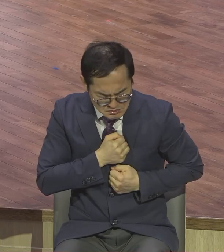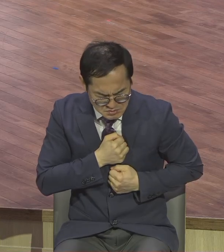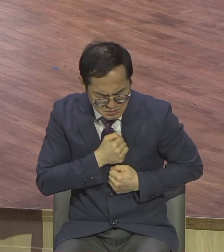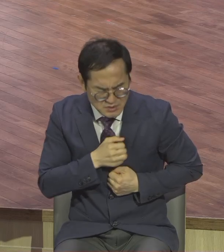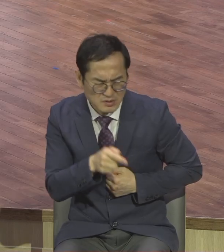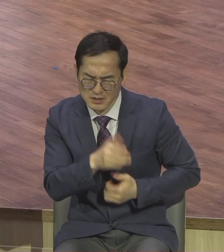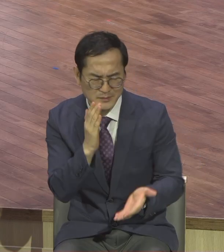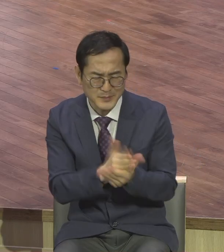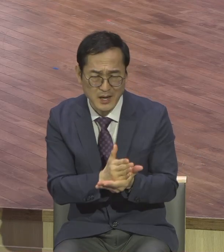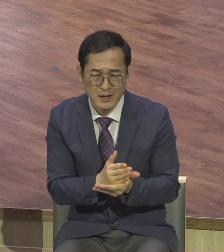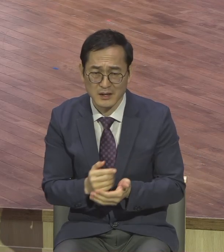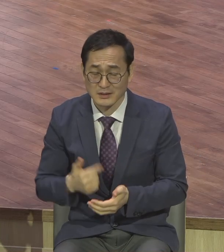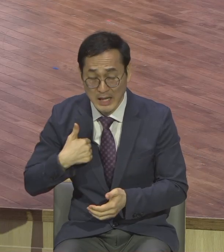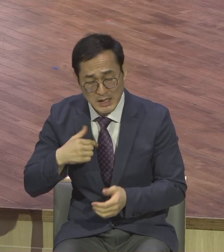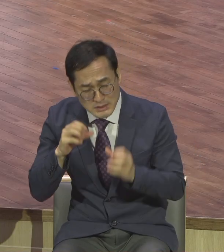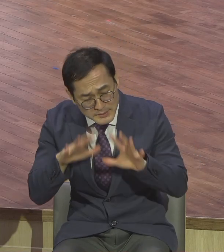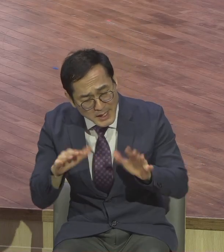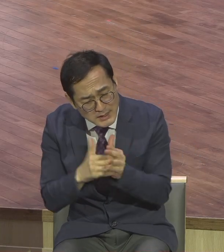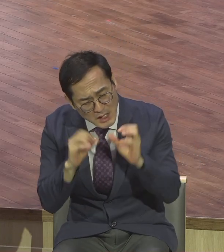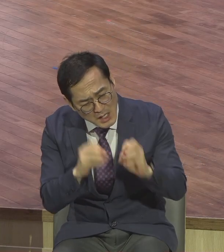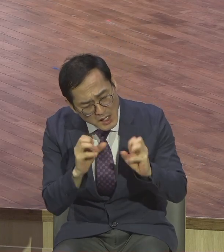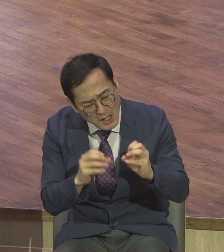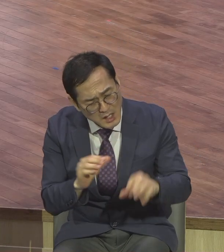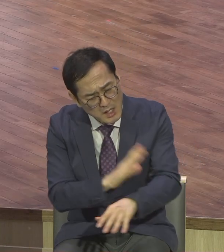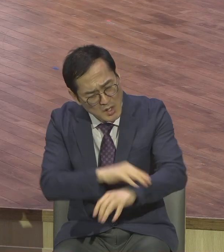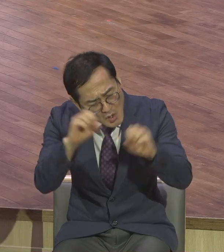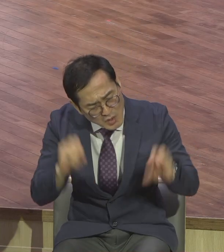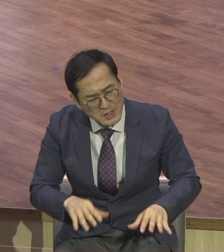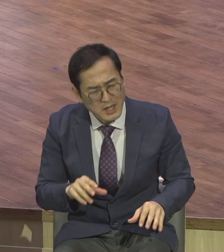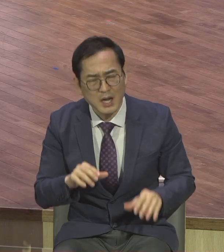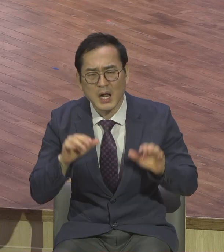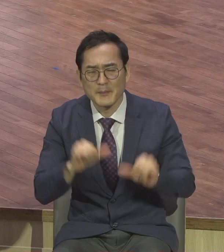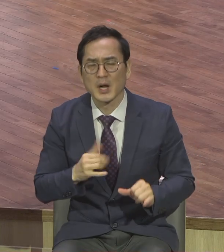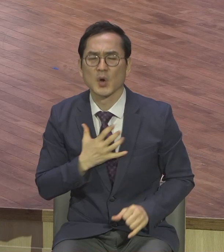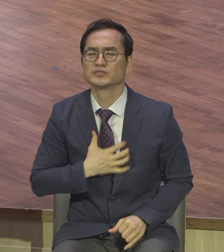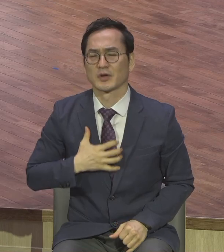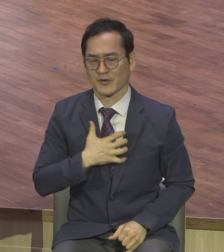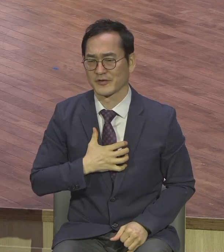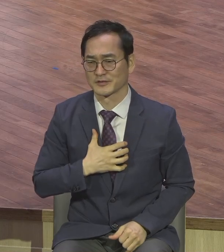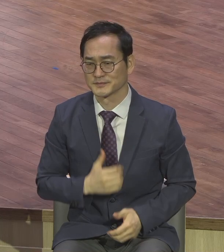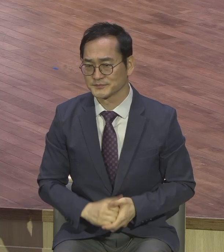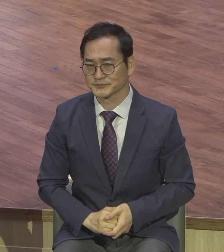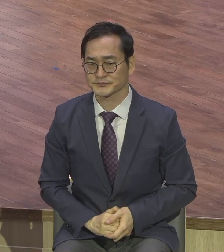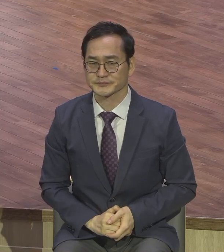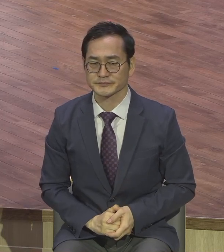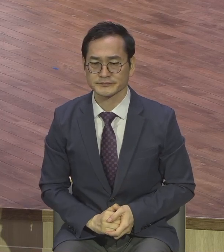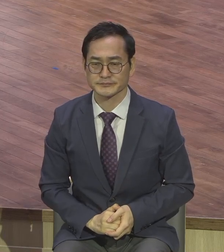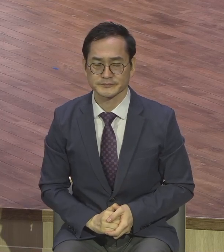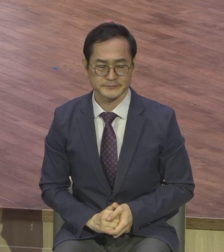것이 헛될까 두려워하노라. 아멘.